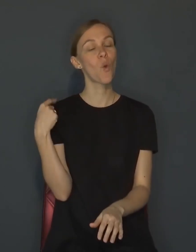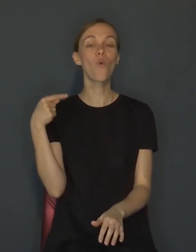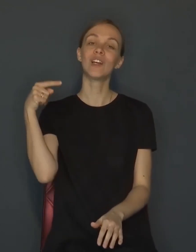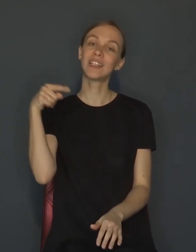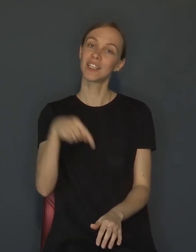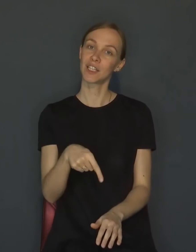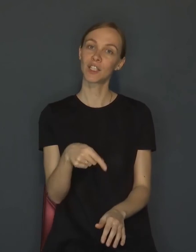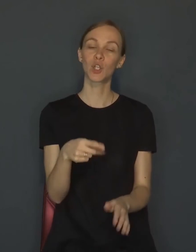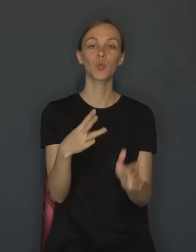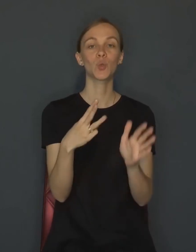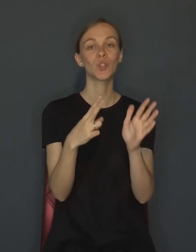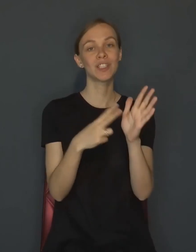1773 року,